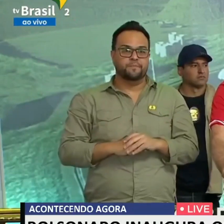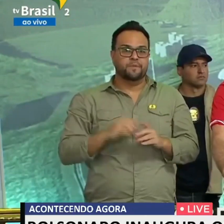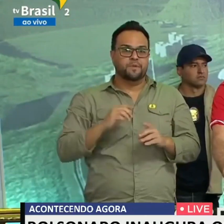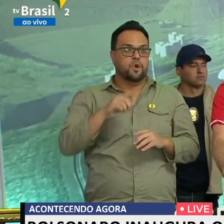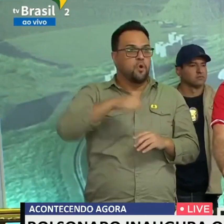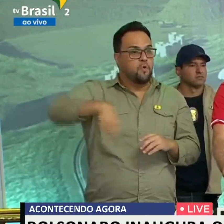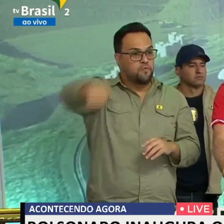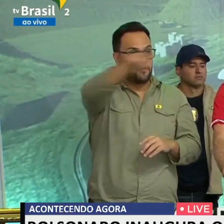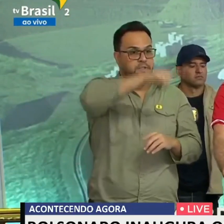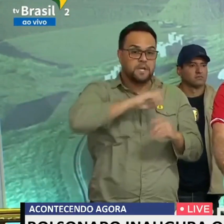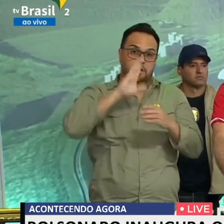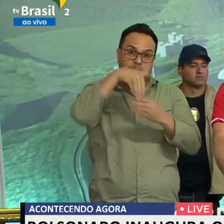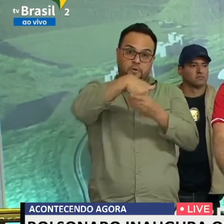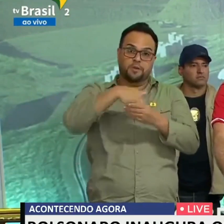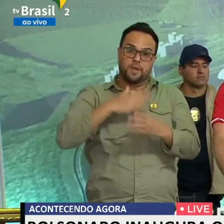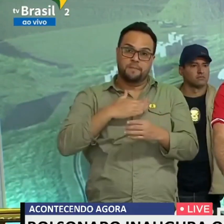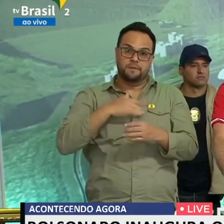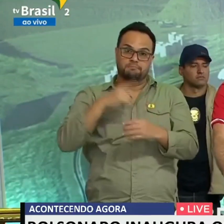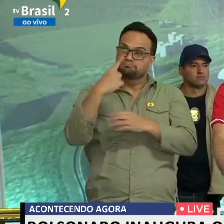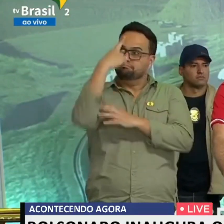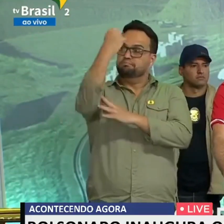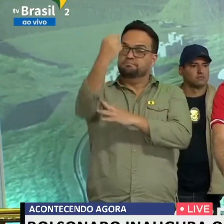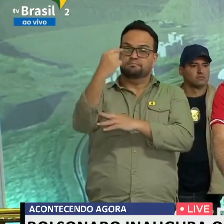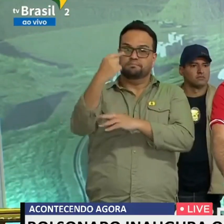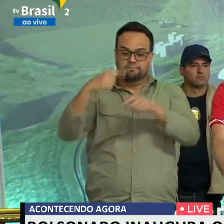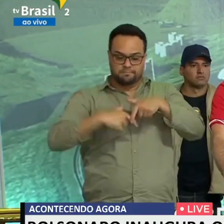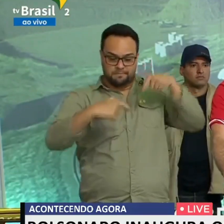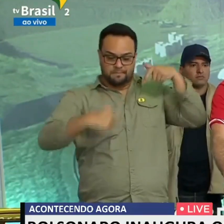me elegessem presidente da República.